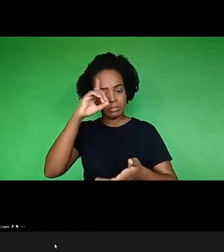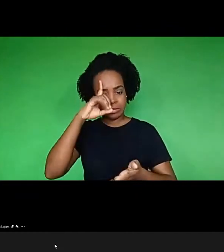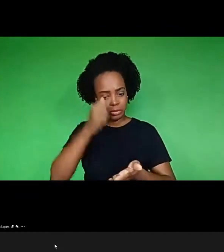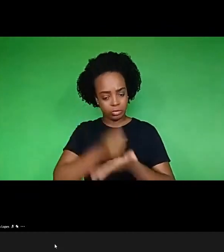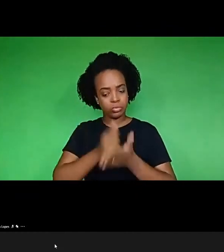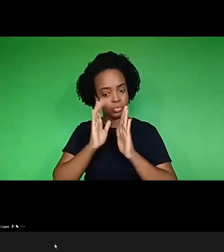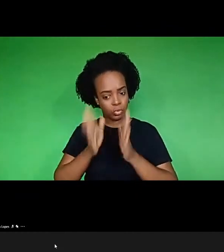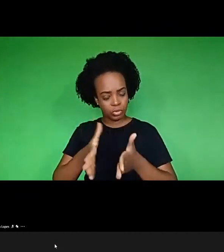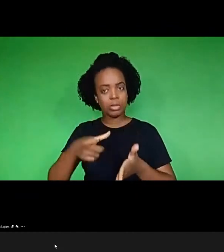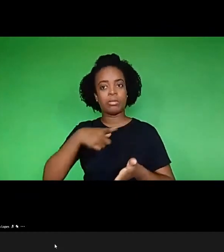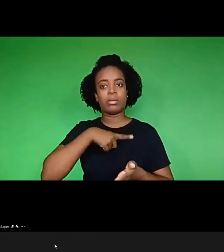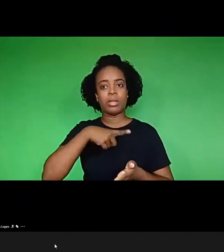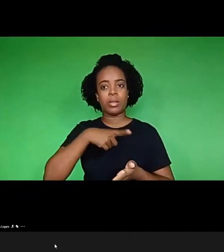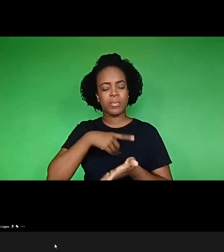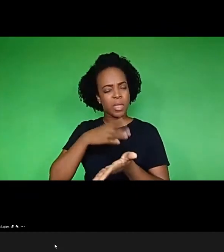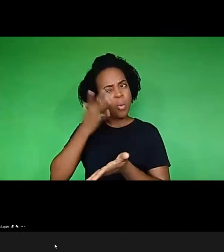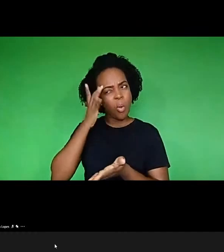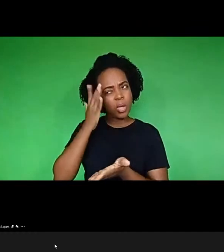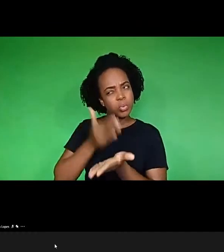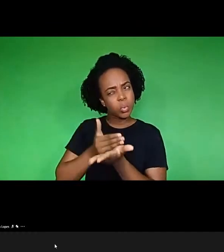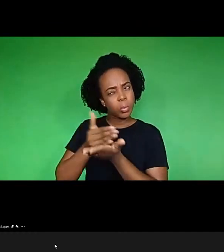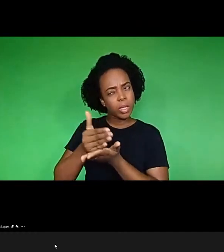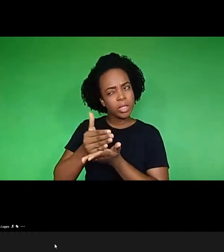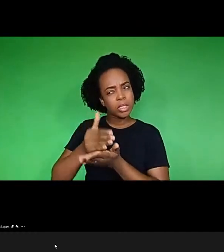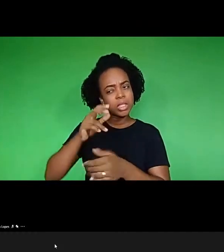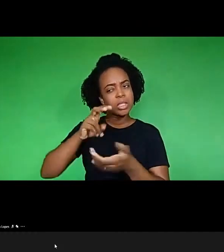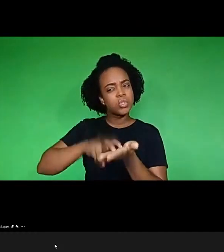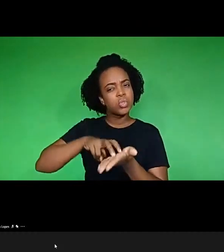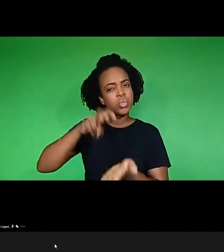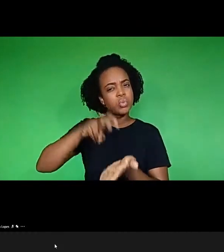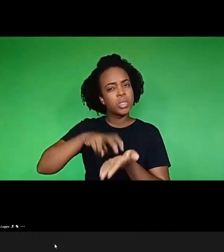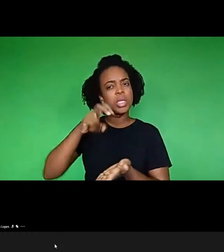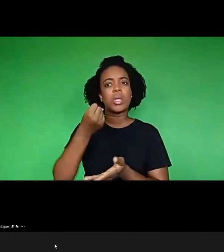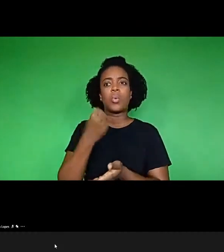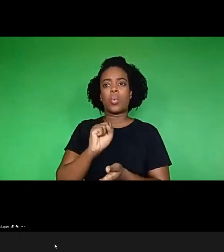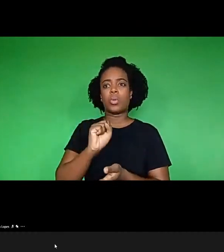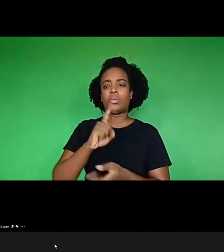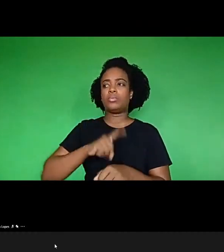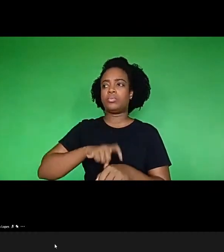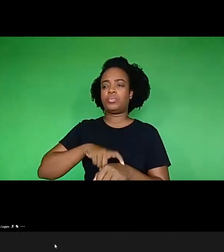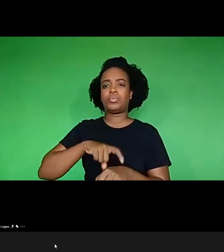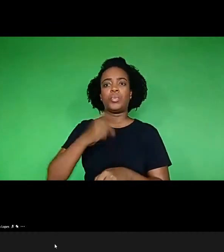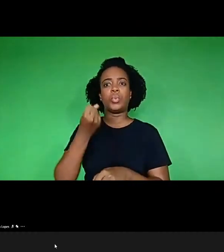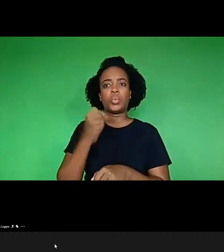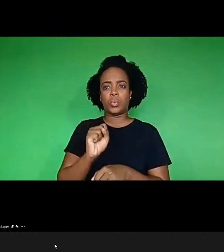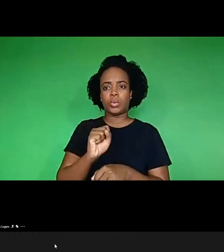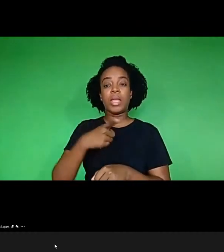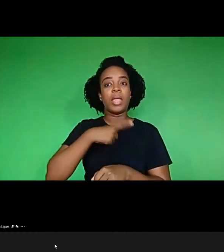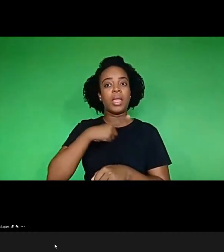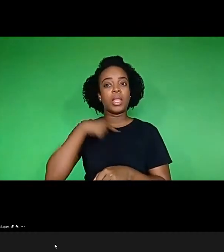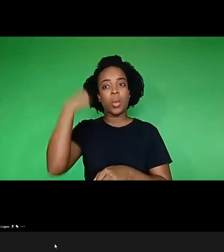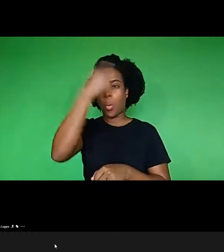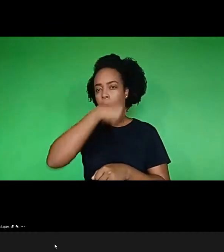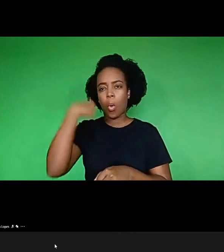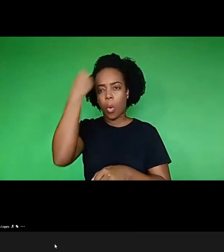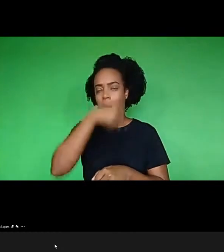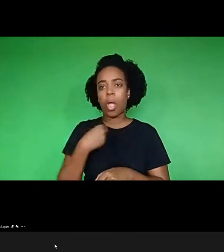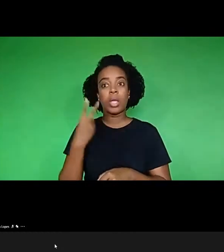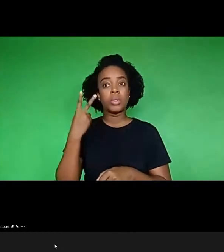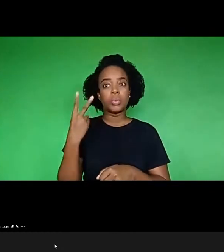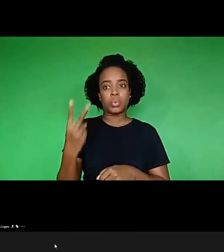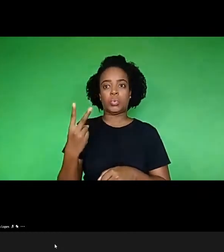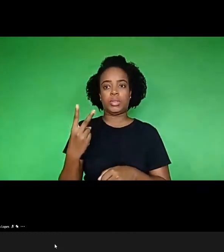8 da manhã, tá? E terão 2 horas de atividades síncronas por dia. Então, se eu não